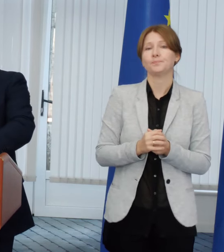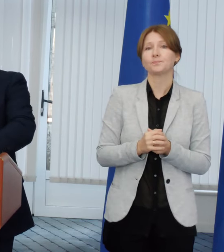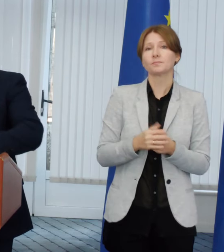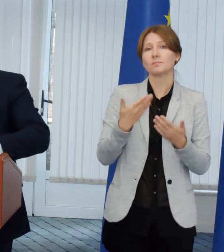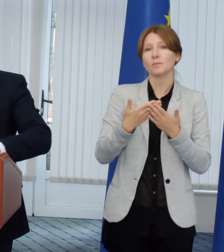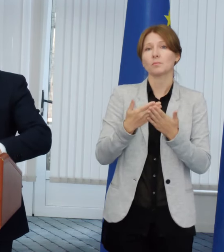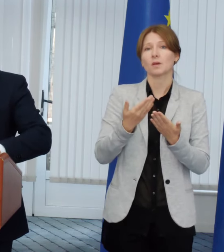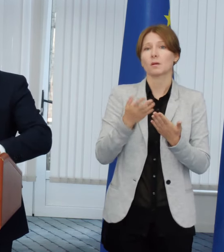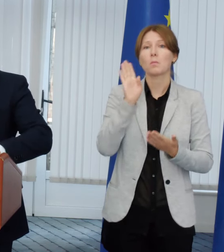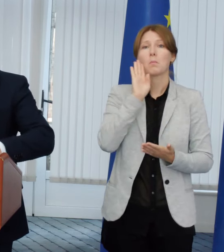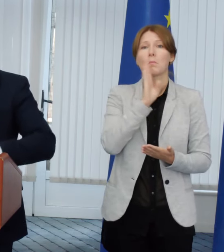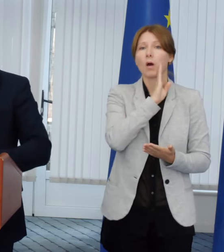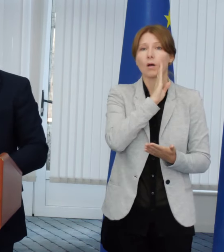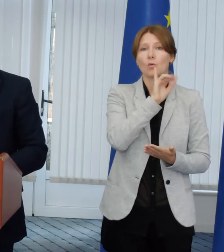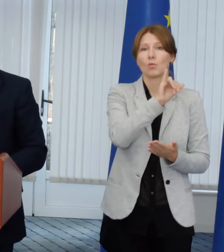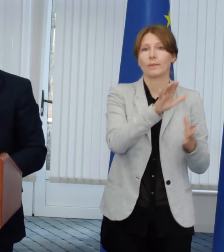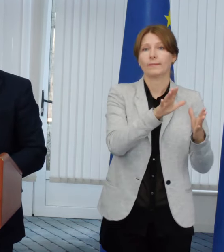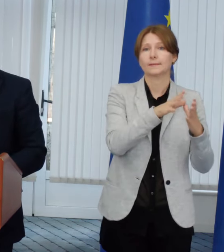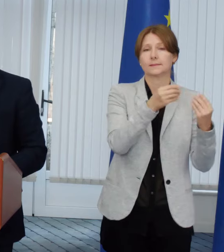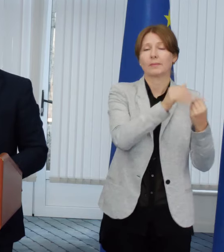Ne referim la mame cu copii.